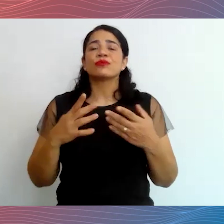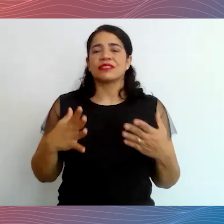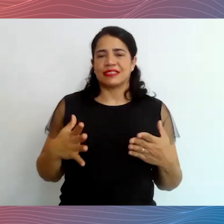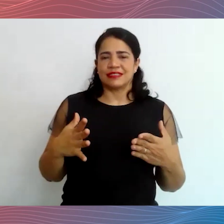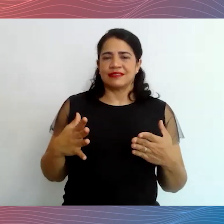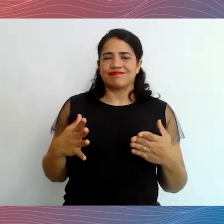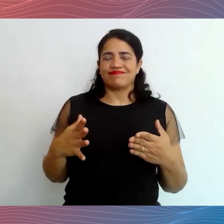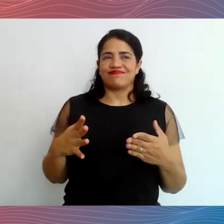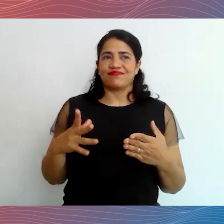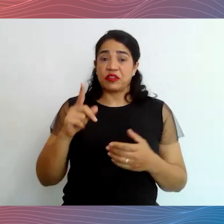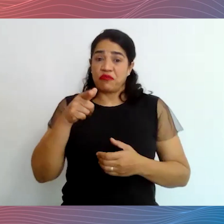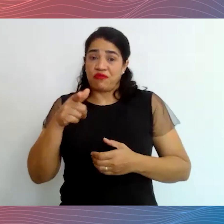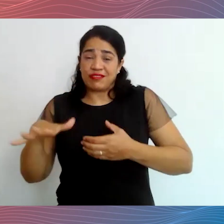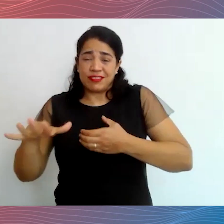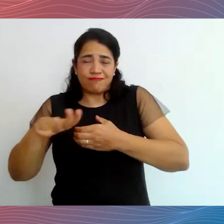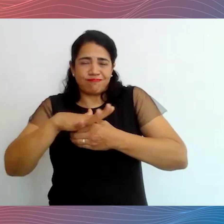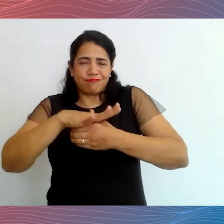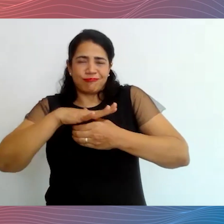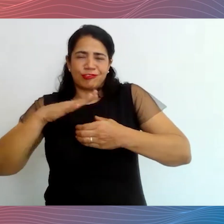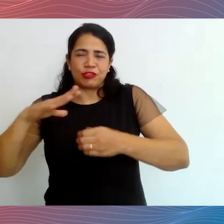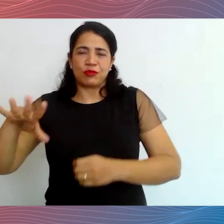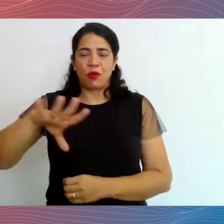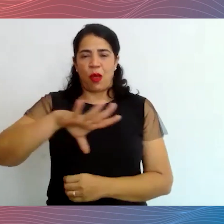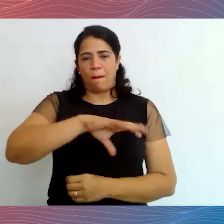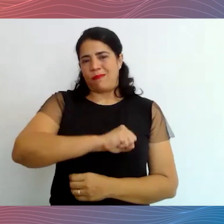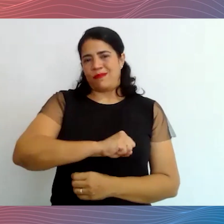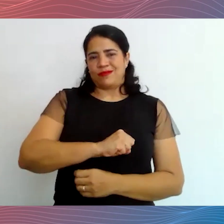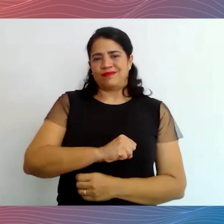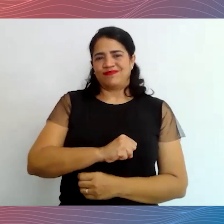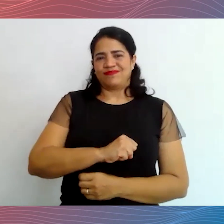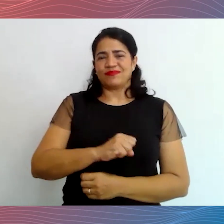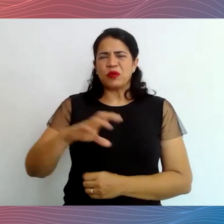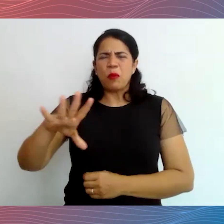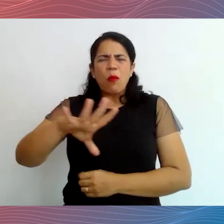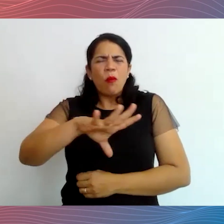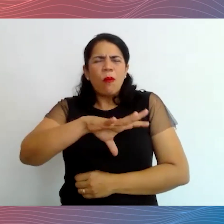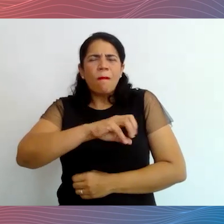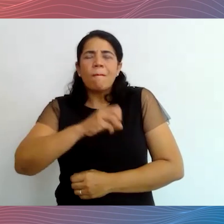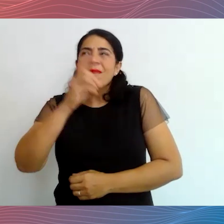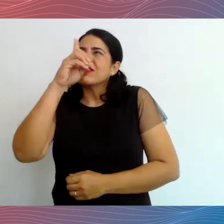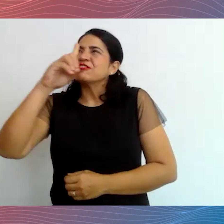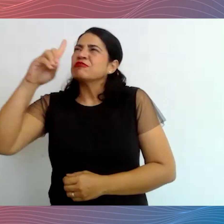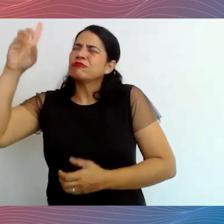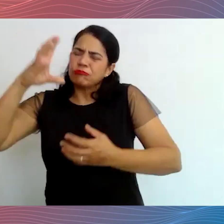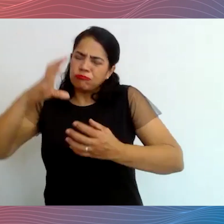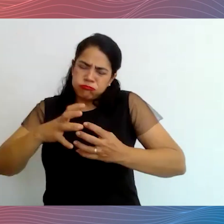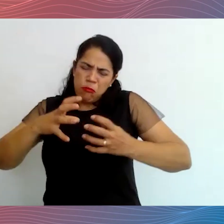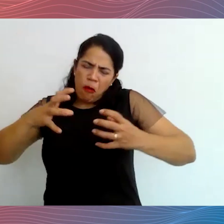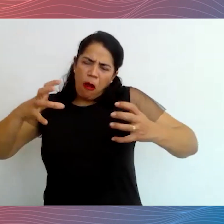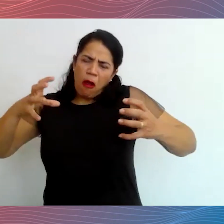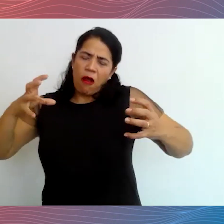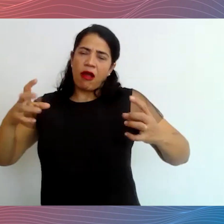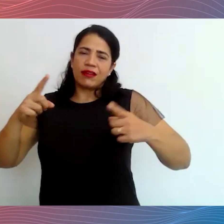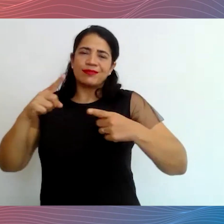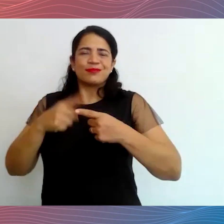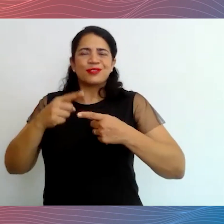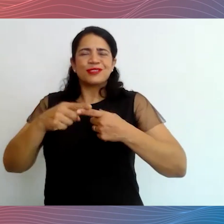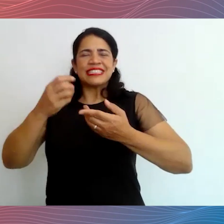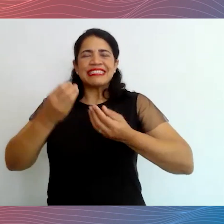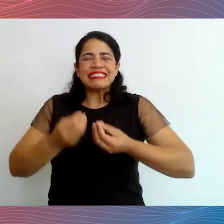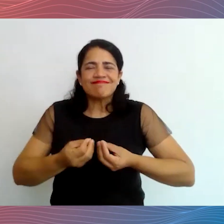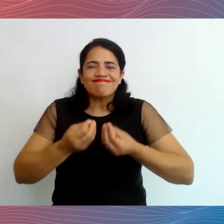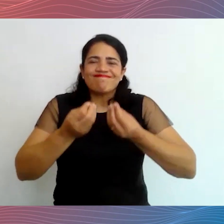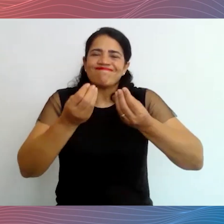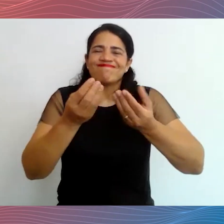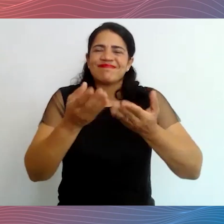tão grande que Ele é o doador desse universo. Tudo que faz você viver aqui foi doação dele. Água,